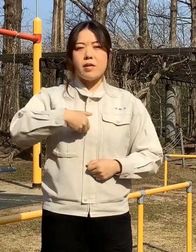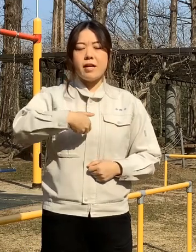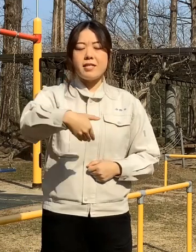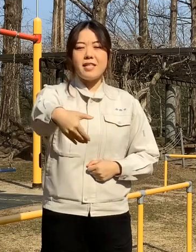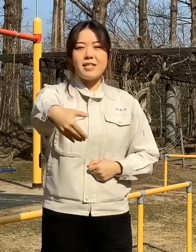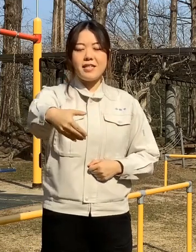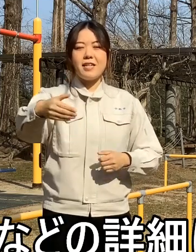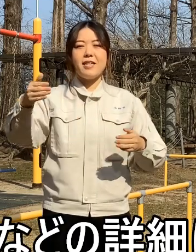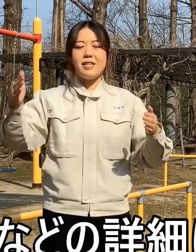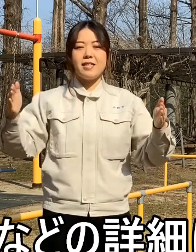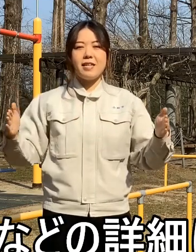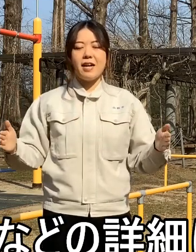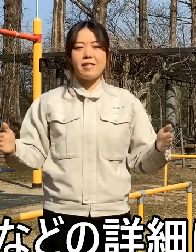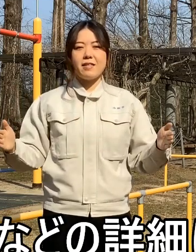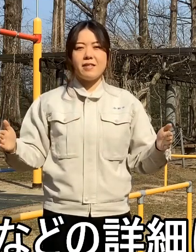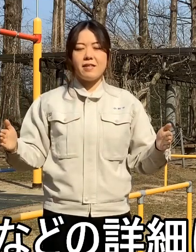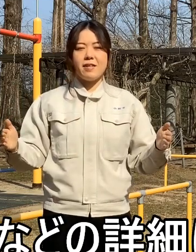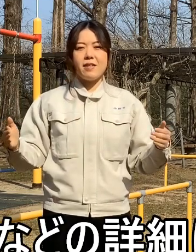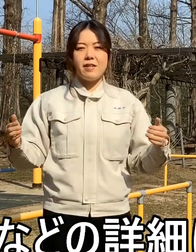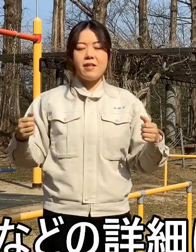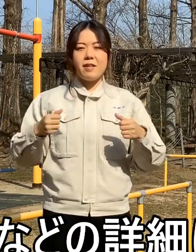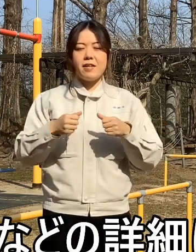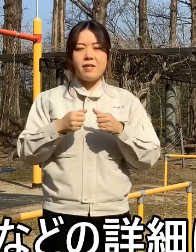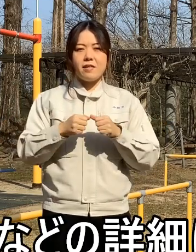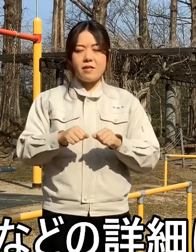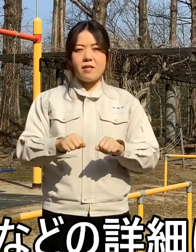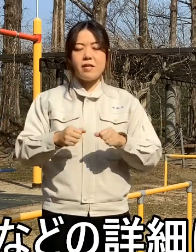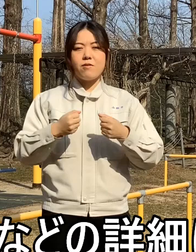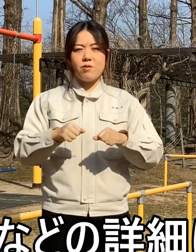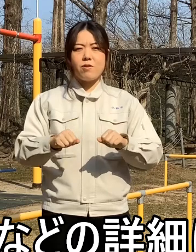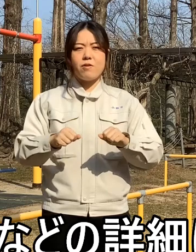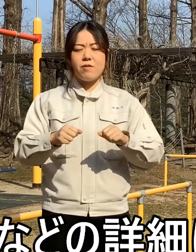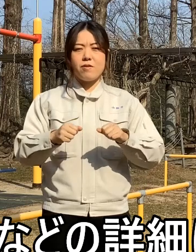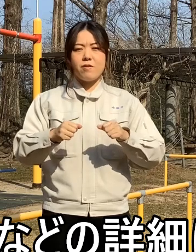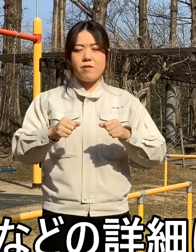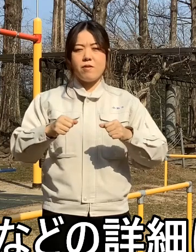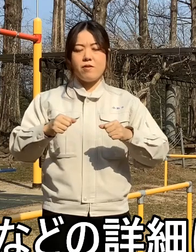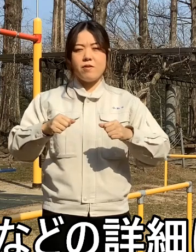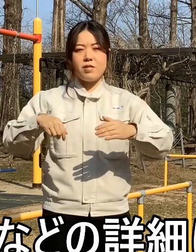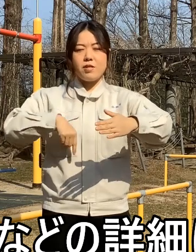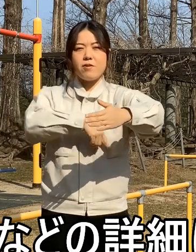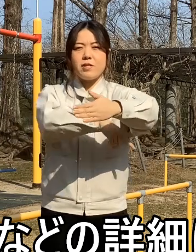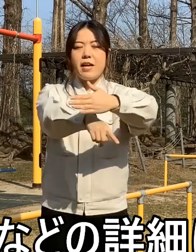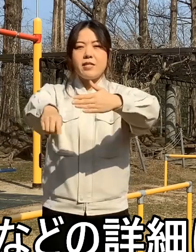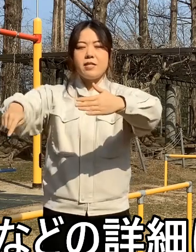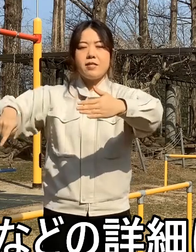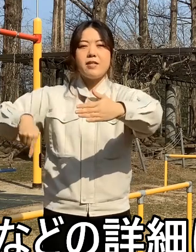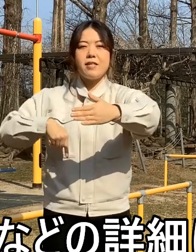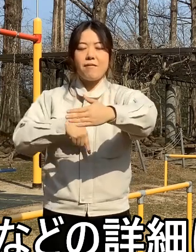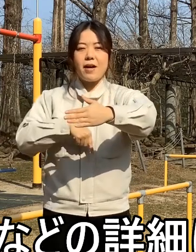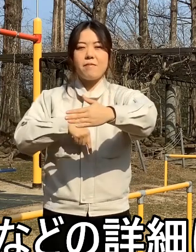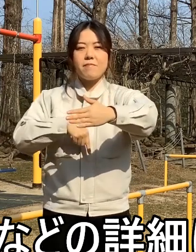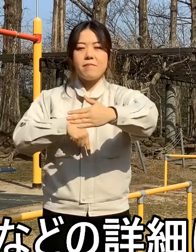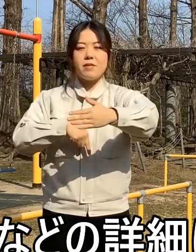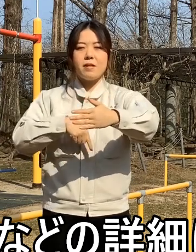貸し出し期間などの詳細については